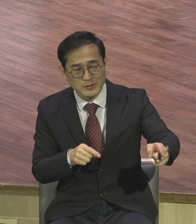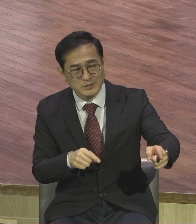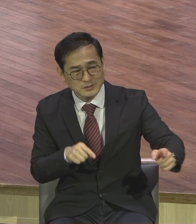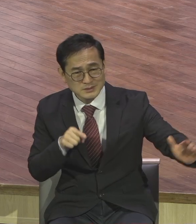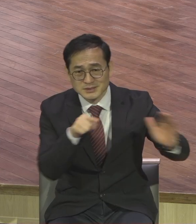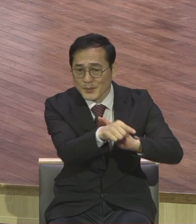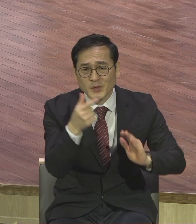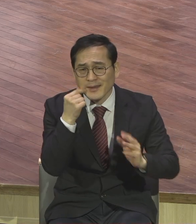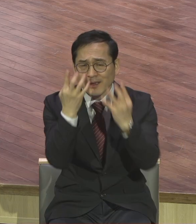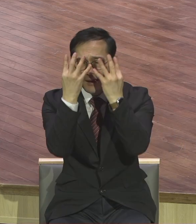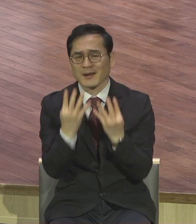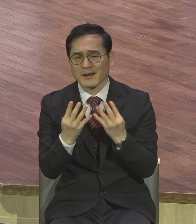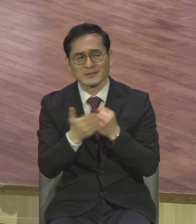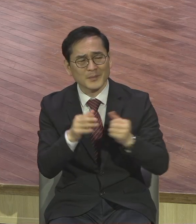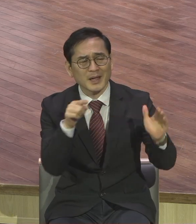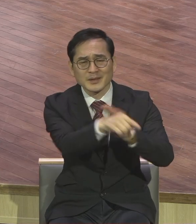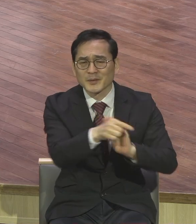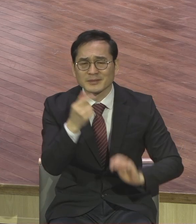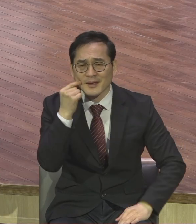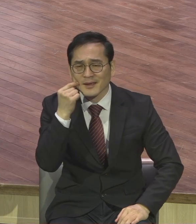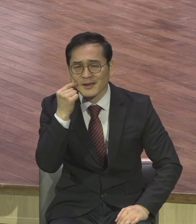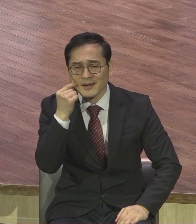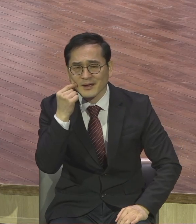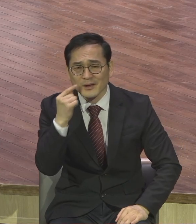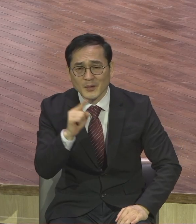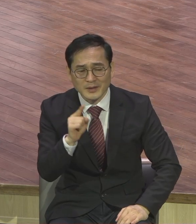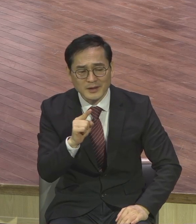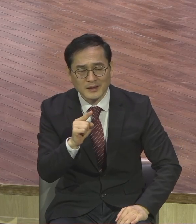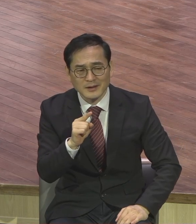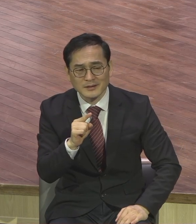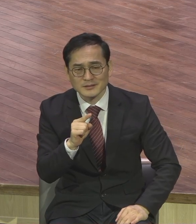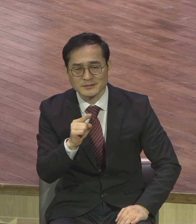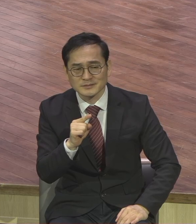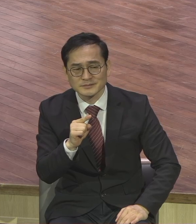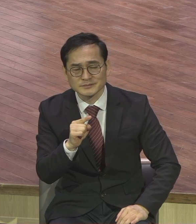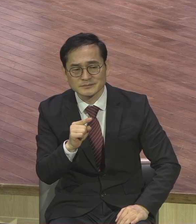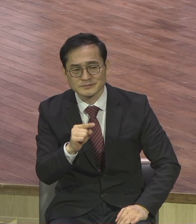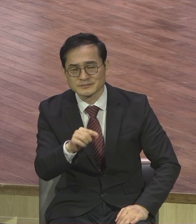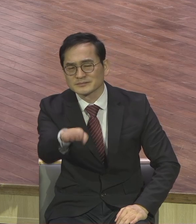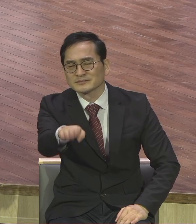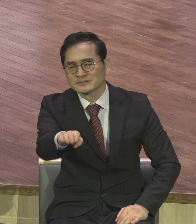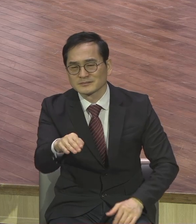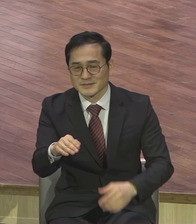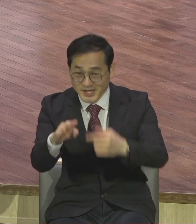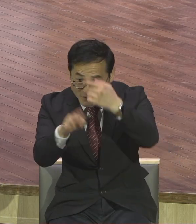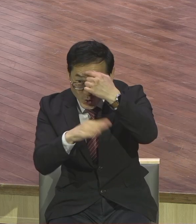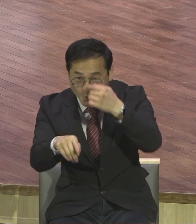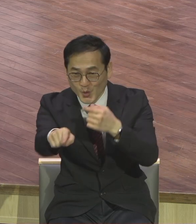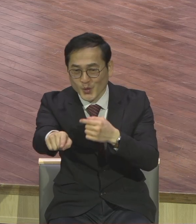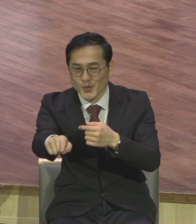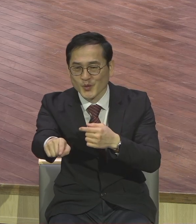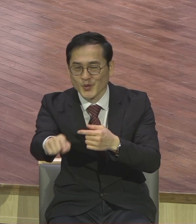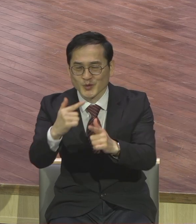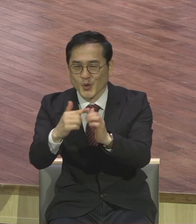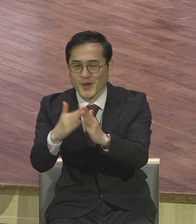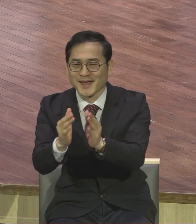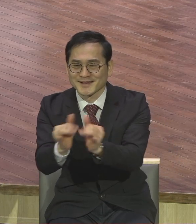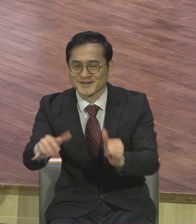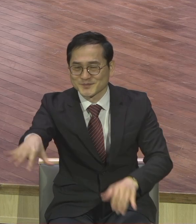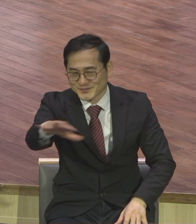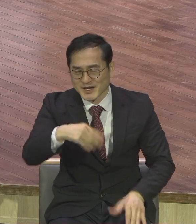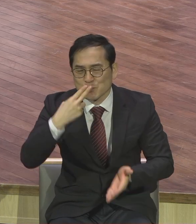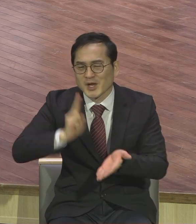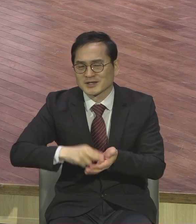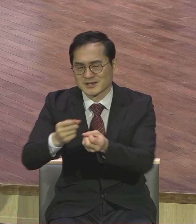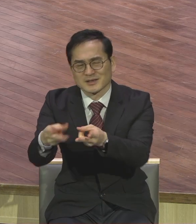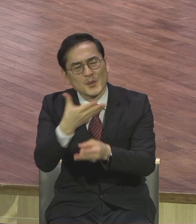현장 그런 곳에는 성도들을 향해서 복음의 진술을 누릴 수 있도록 서신을 편지를